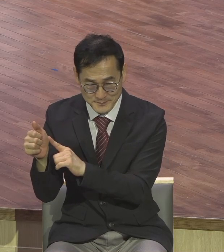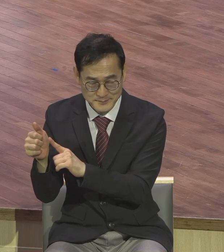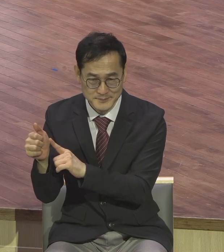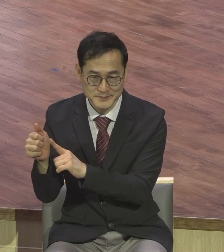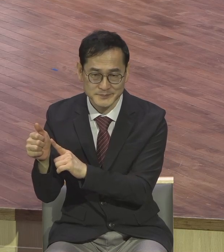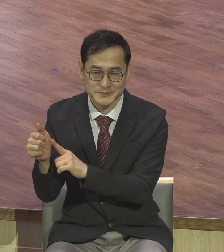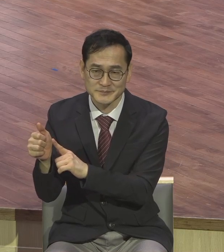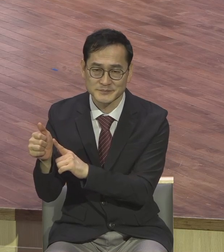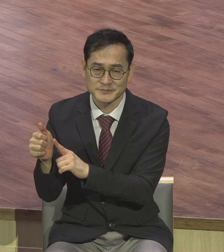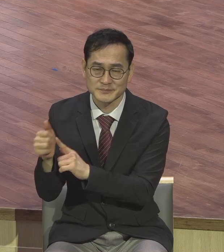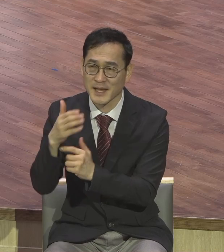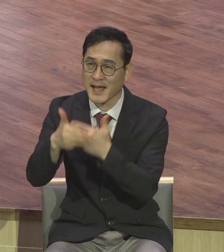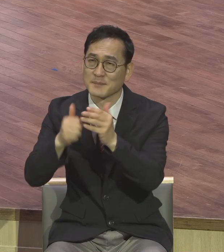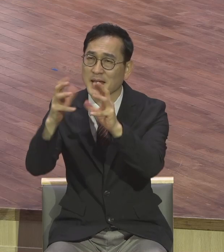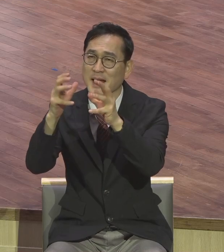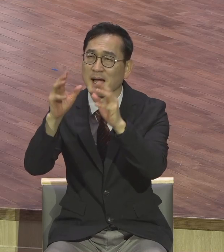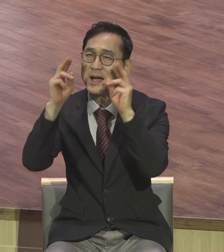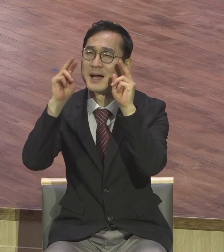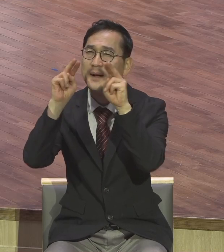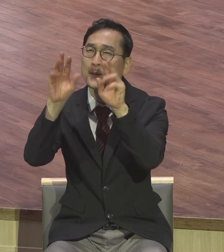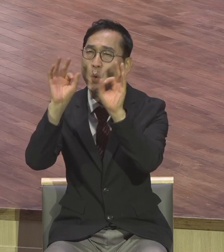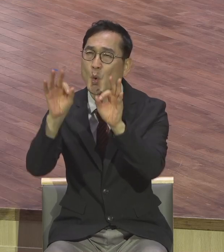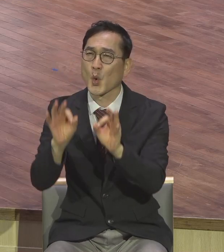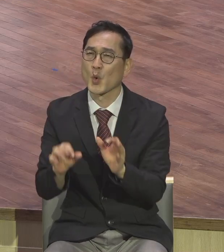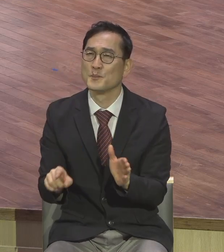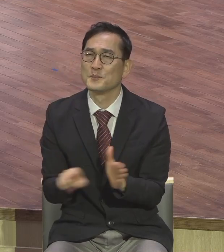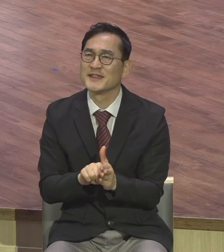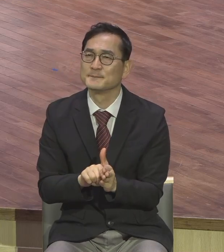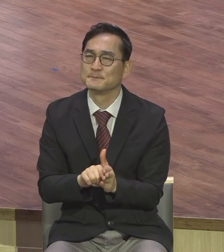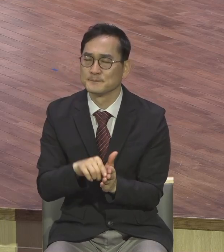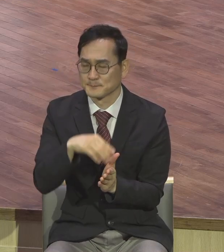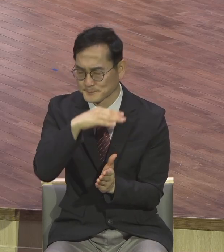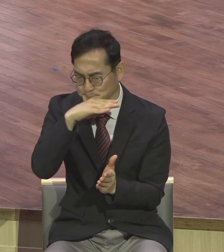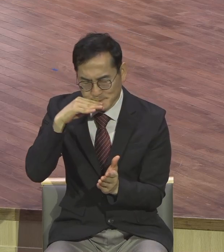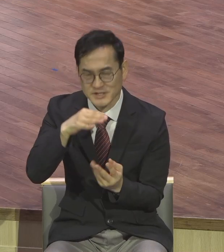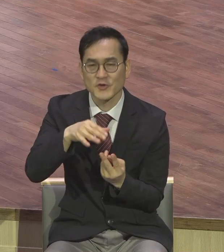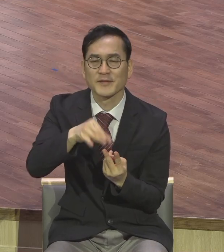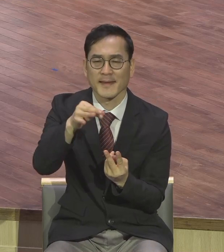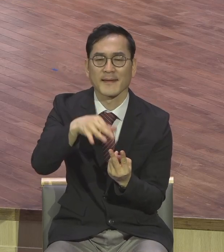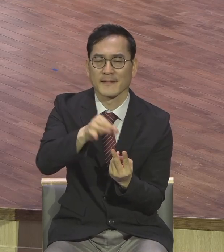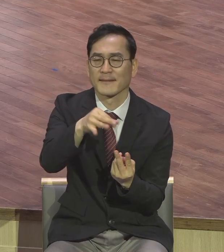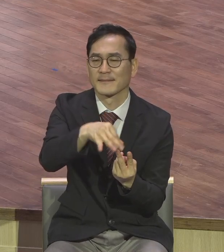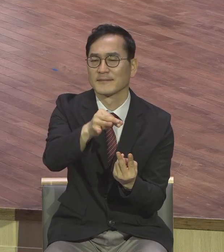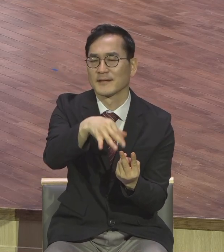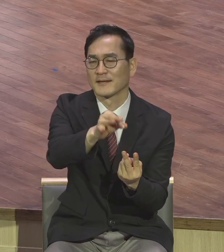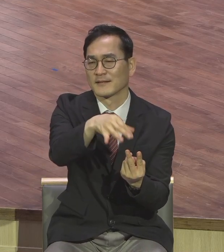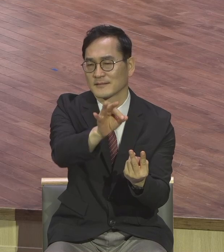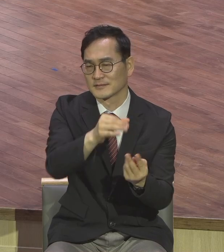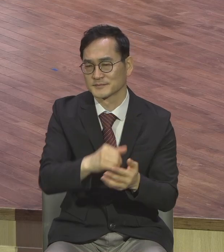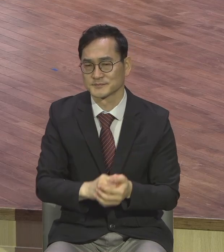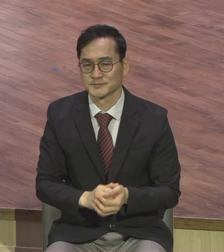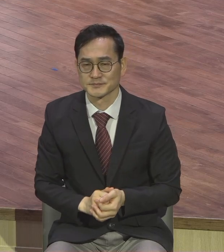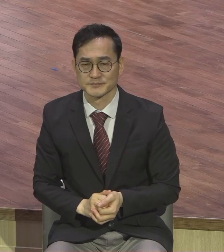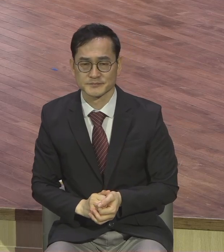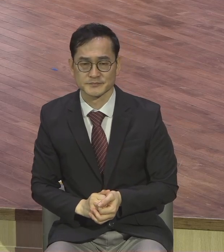나라를 바라보면서 믿음으로 선택한 영적으로 최선의 선택을 한 거예요.